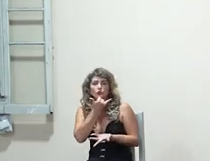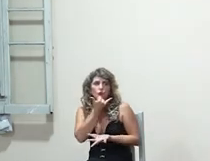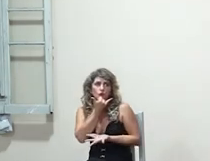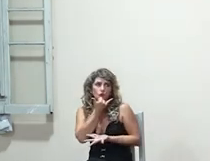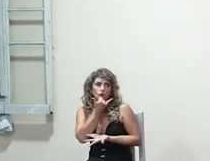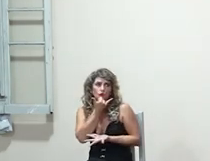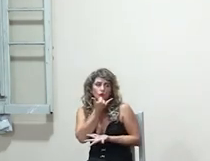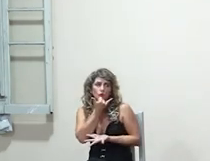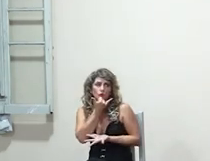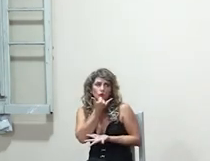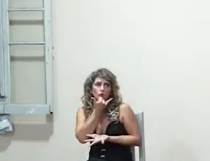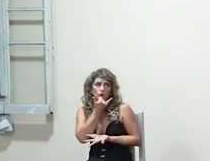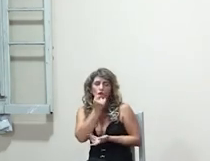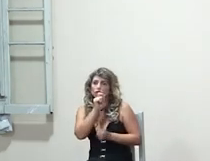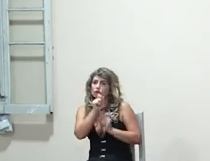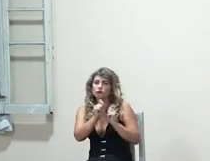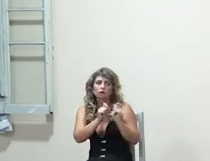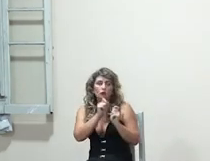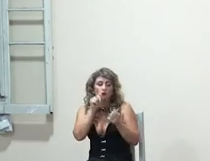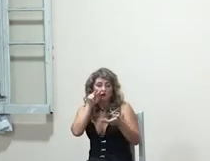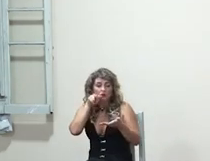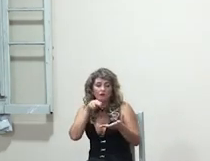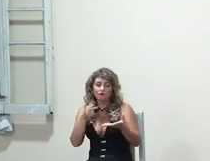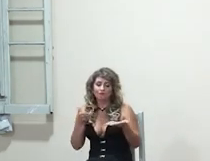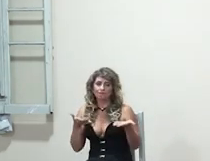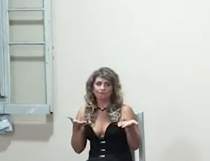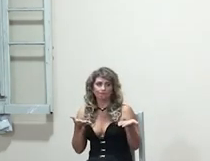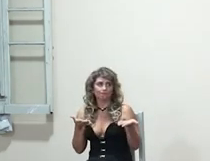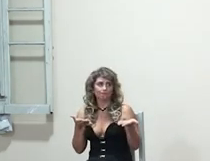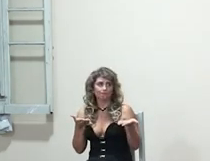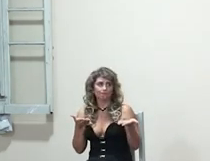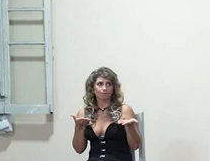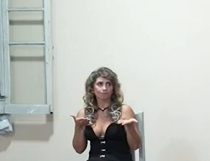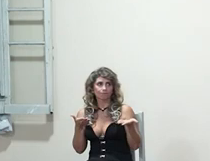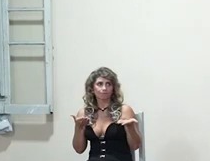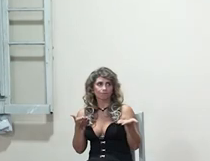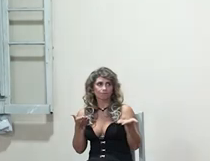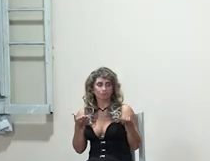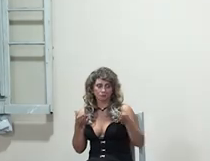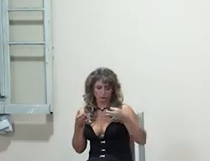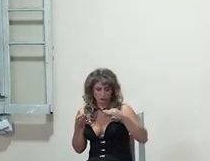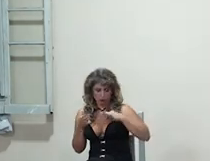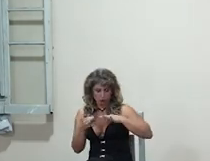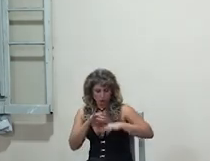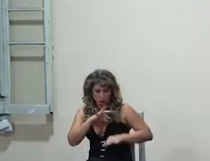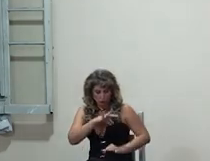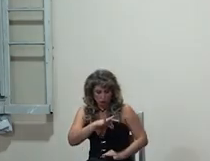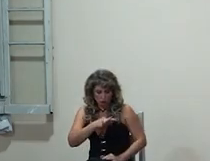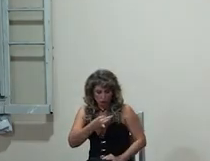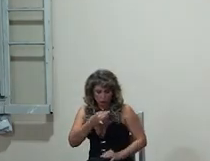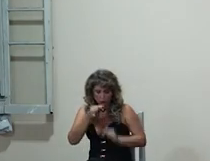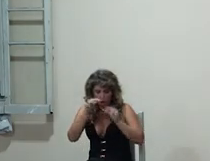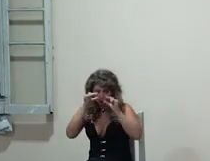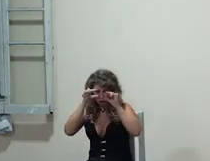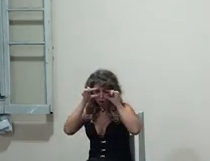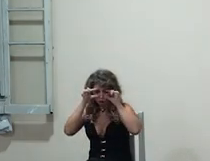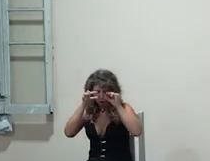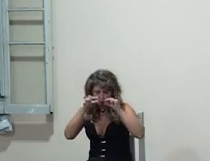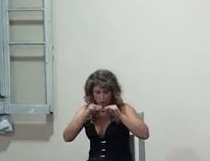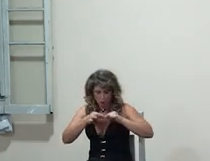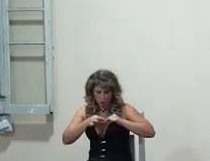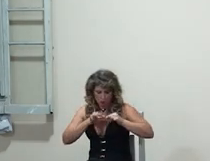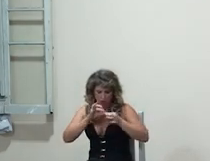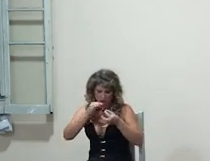desculpe pelo que você vai ver agora. E tirou do bolso um óculos, Juca,